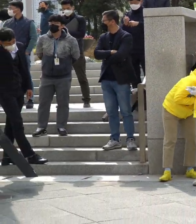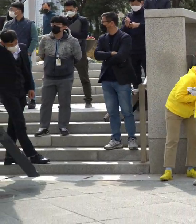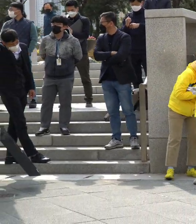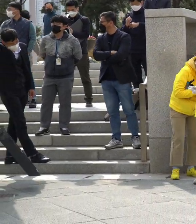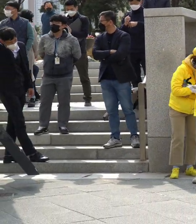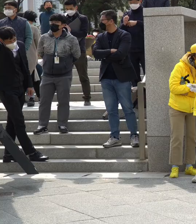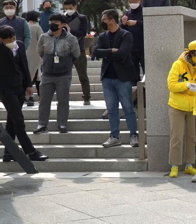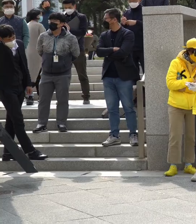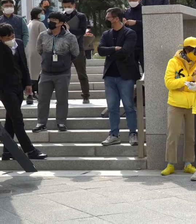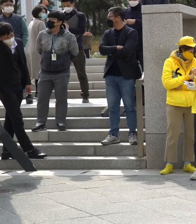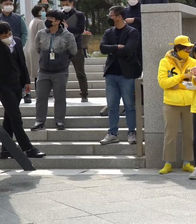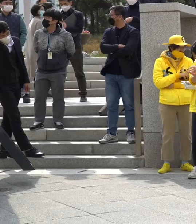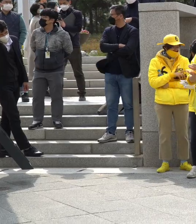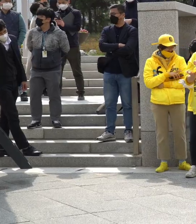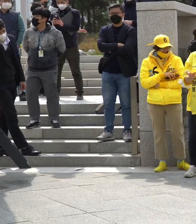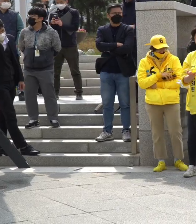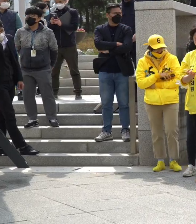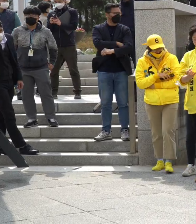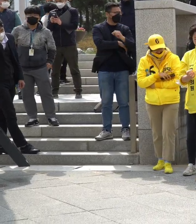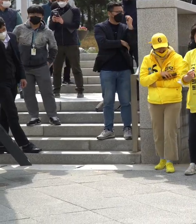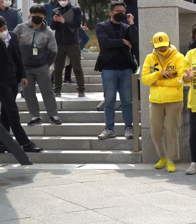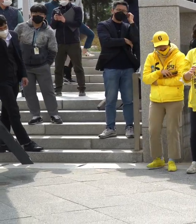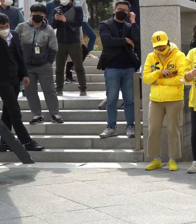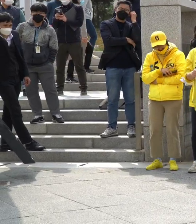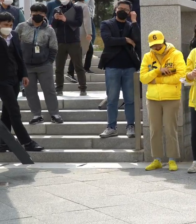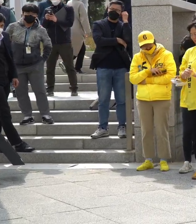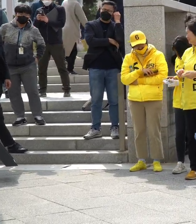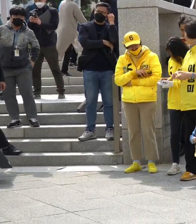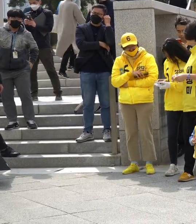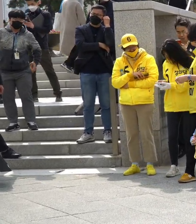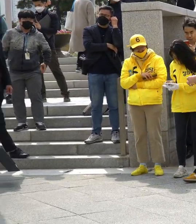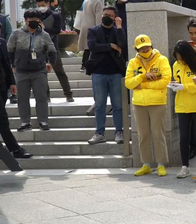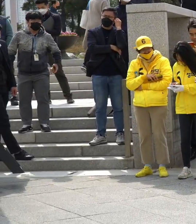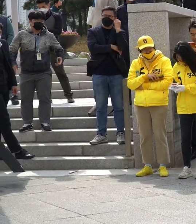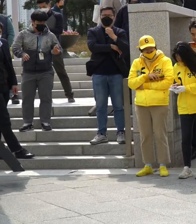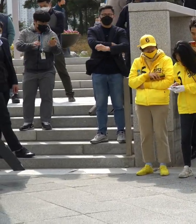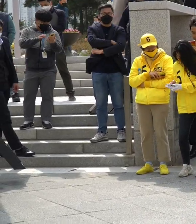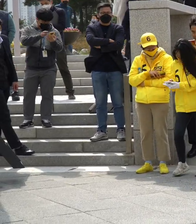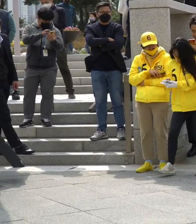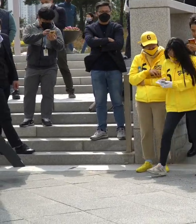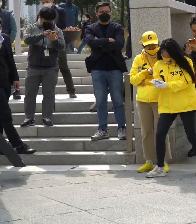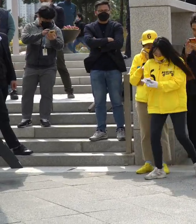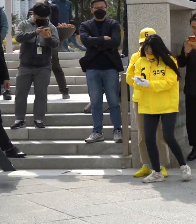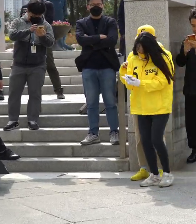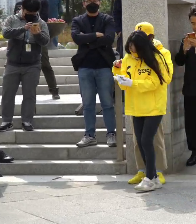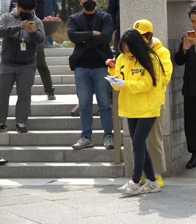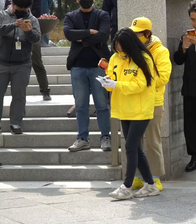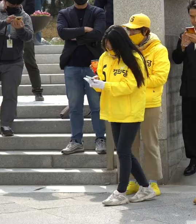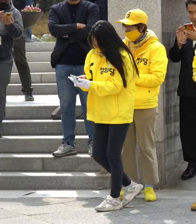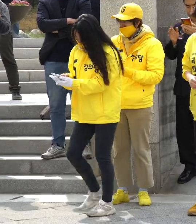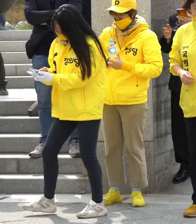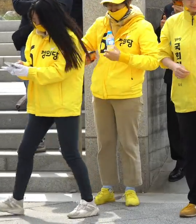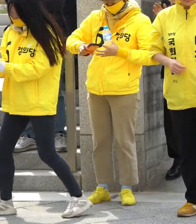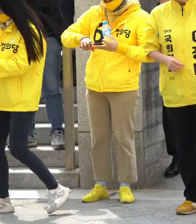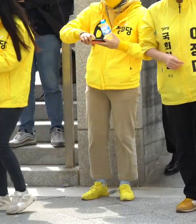전국의 정의당 후보들을 응원하고 힘을 주고 계십니다. 오늘도